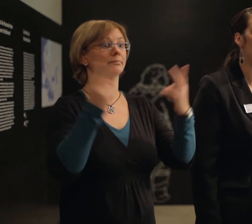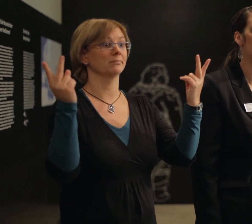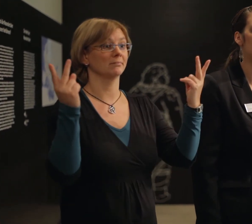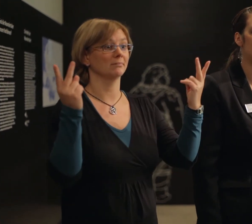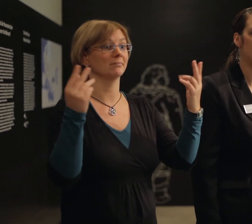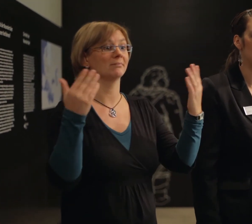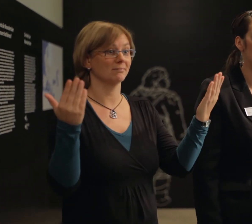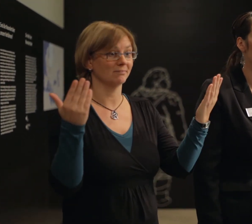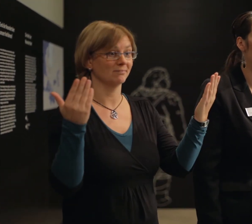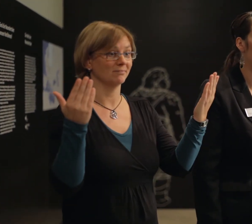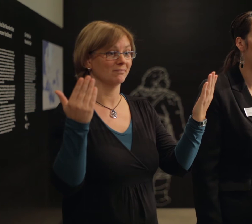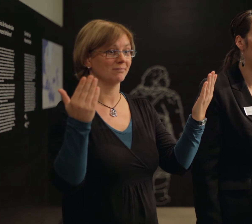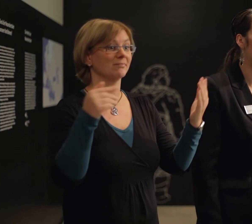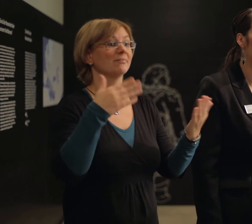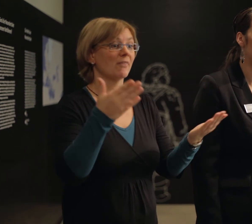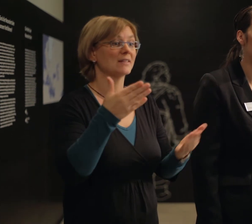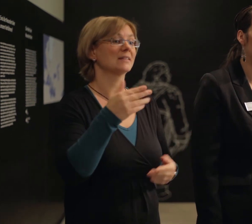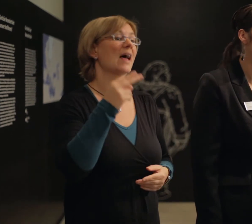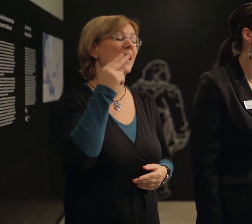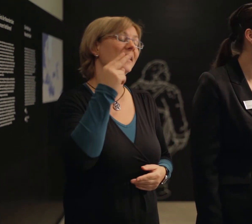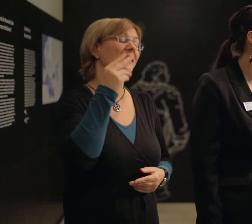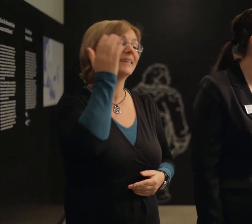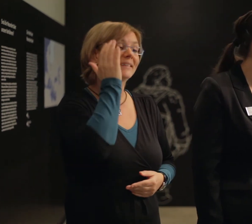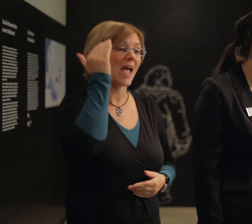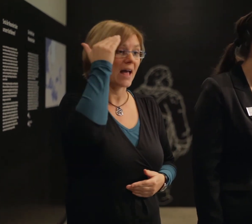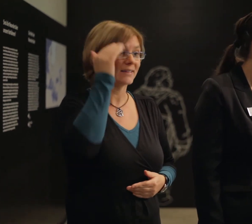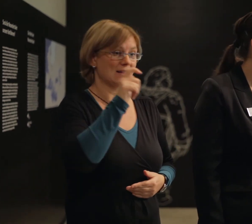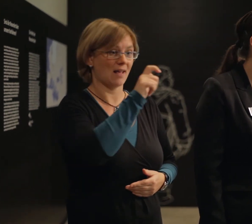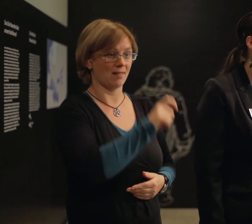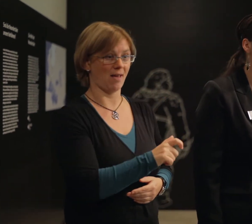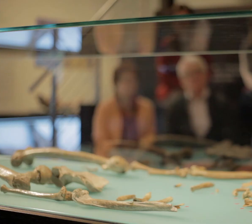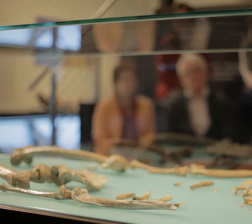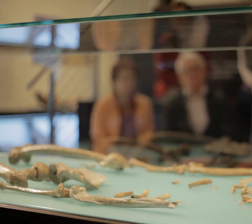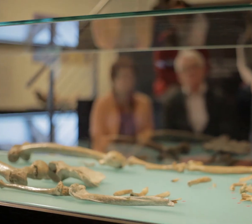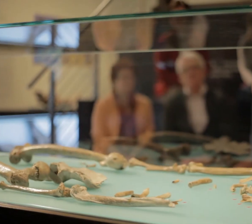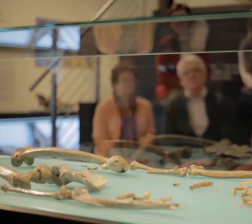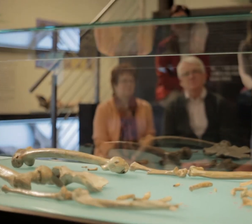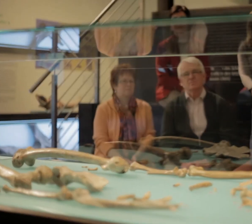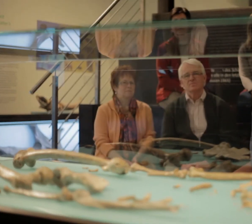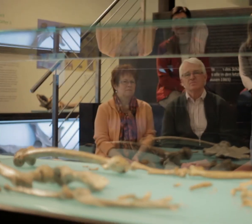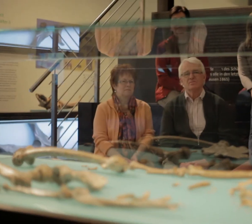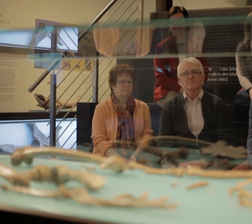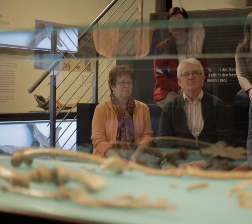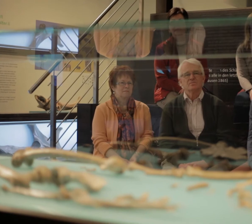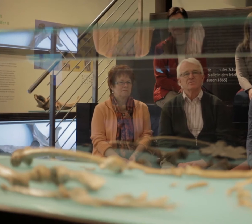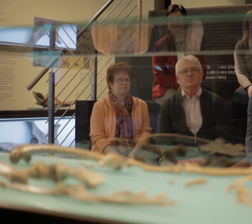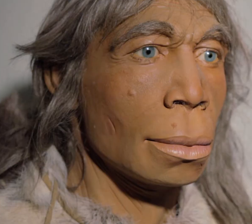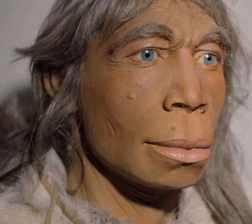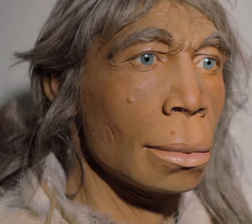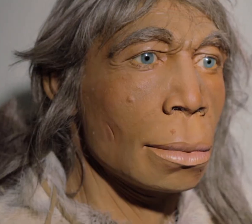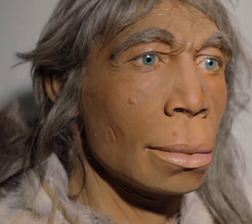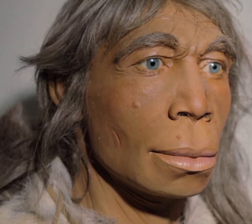namensgebenden Neandertaler, nachdem alle diese Menschen, diese ganze Spezies benannt wurden. Er wurde